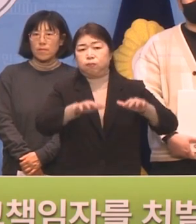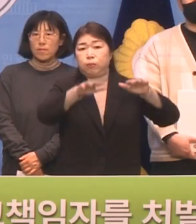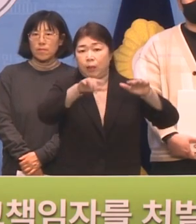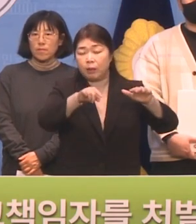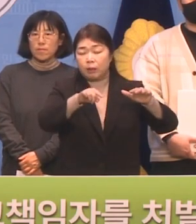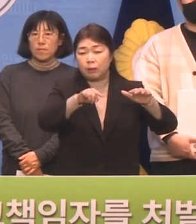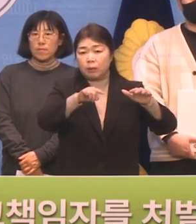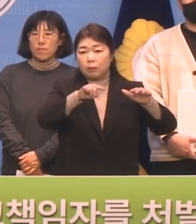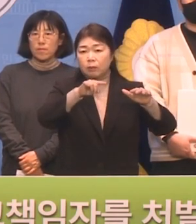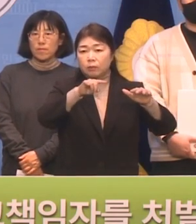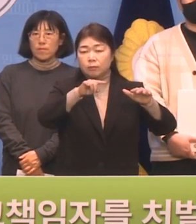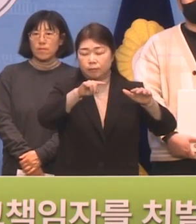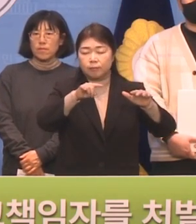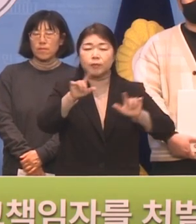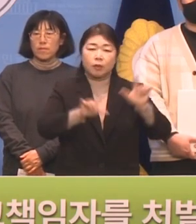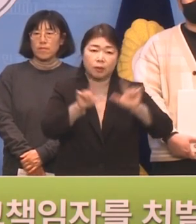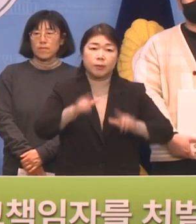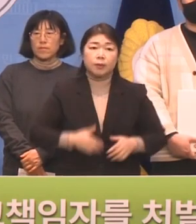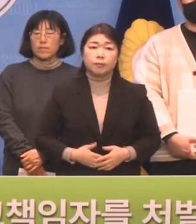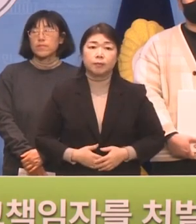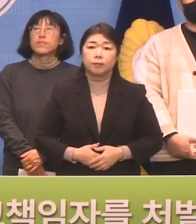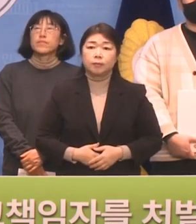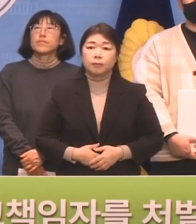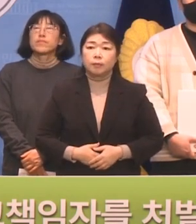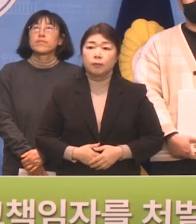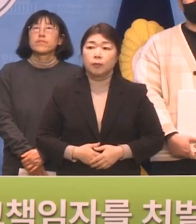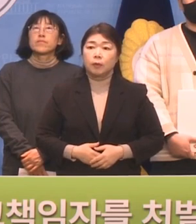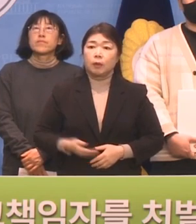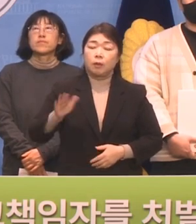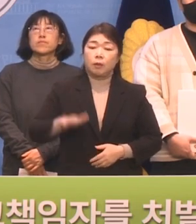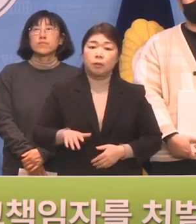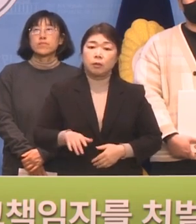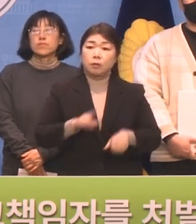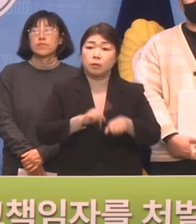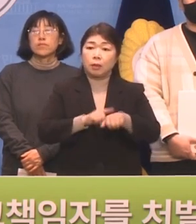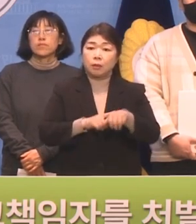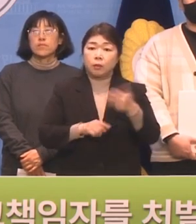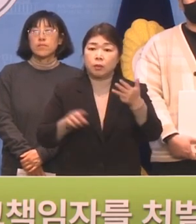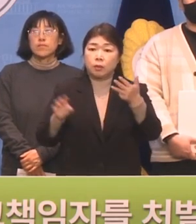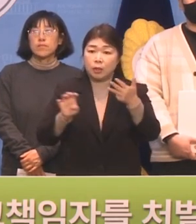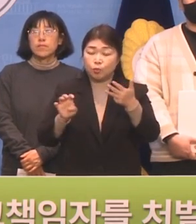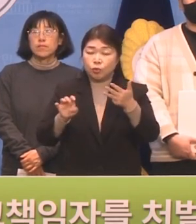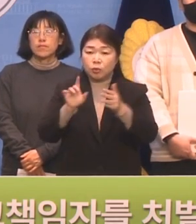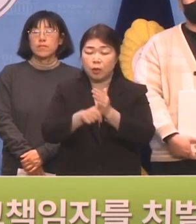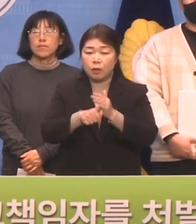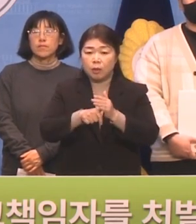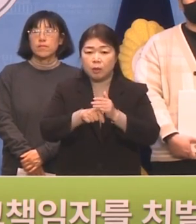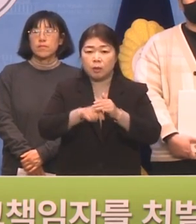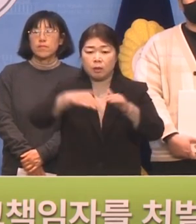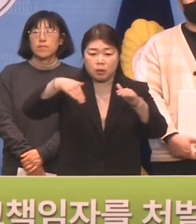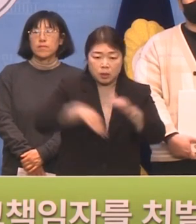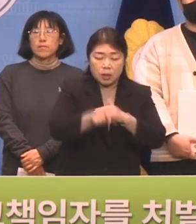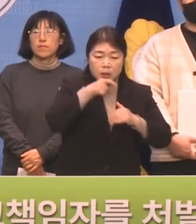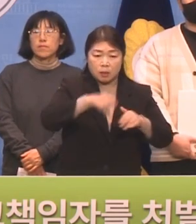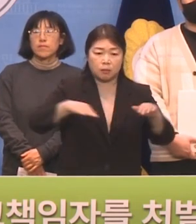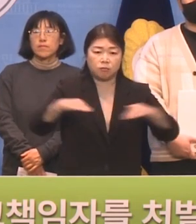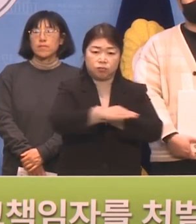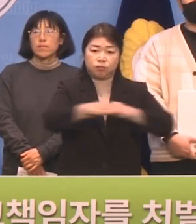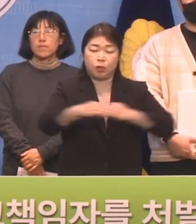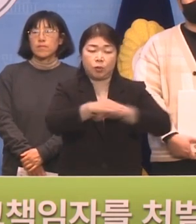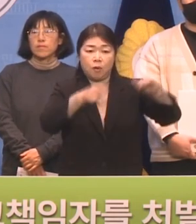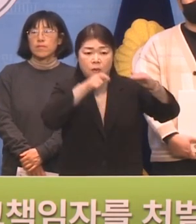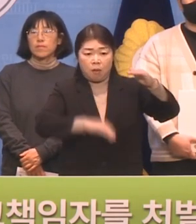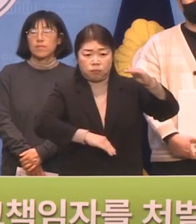침수시키고 있었습니다. 그러나 8시 40분에 지하 차도가 침수가 되고 그리고 그 안에